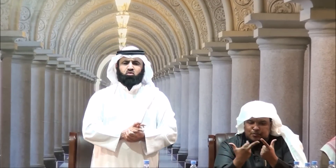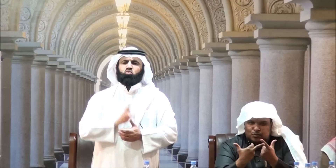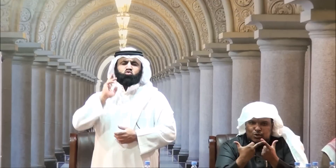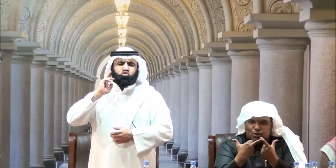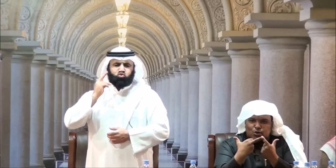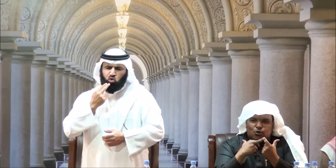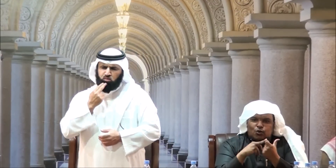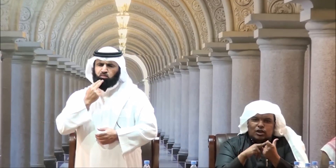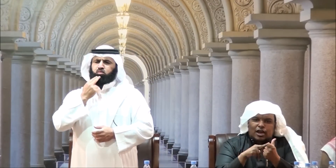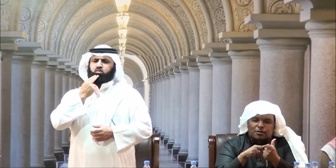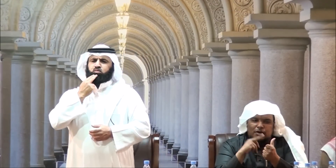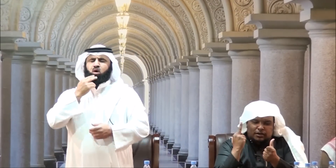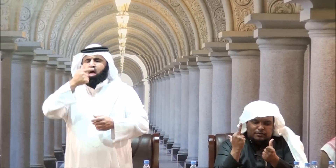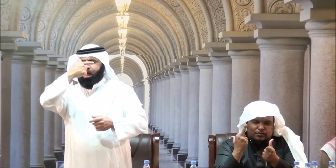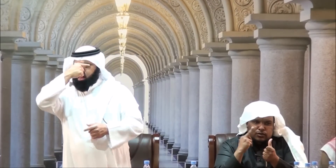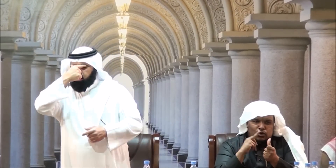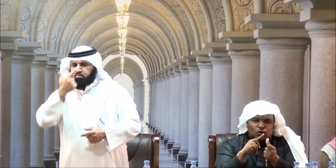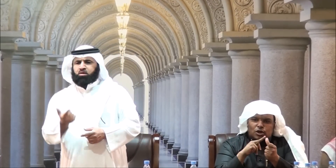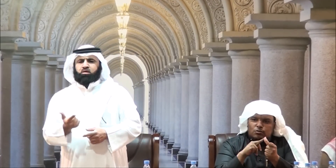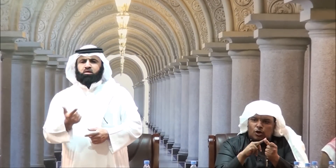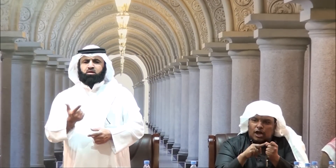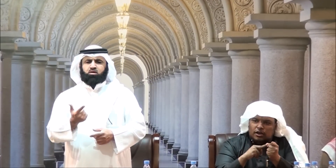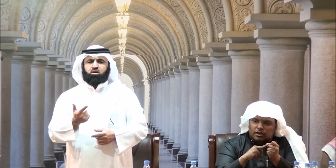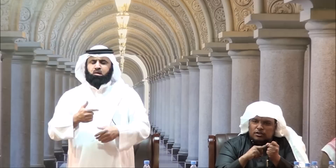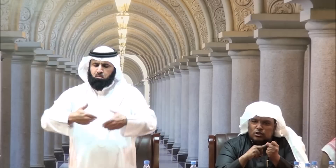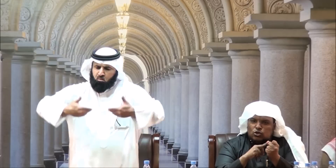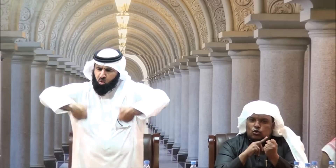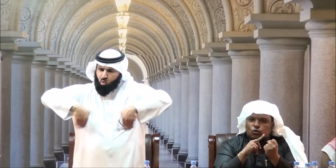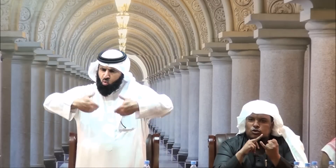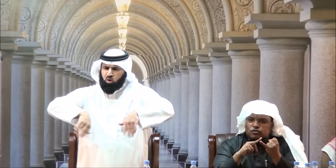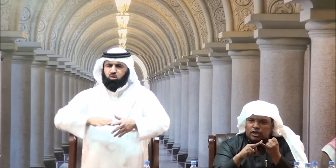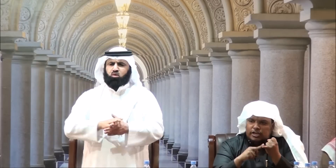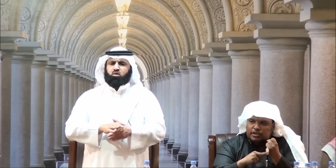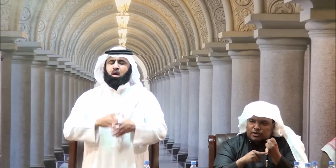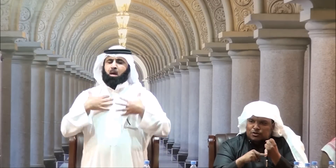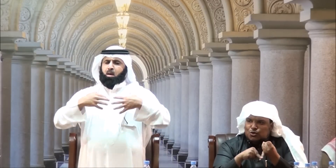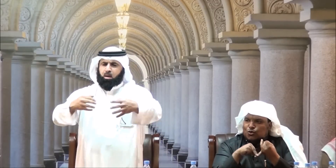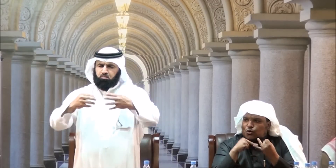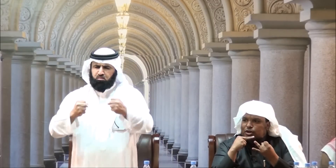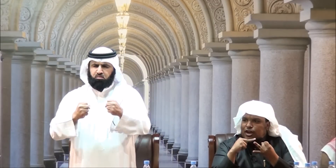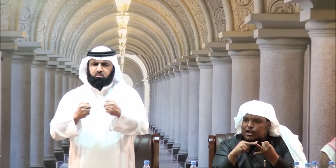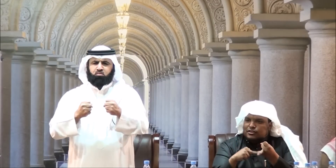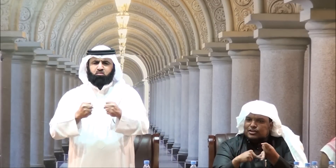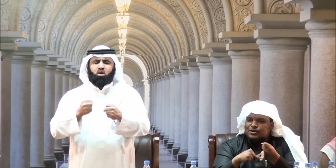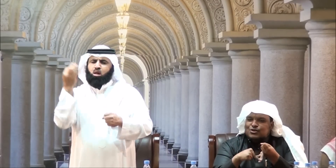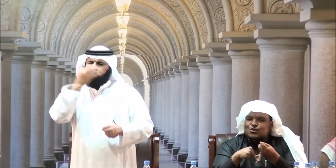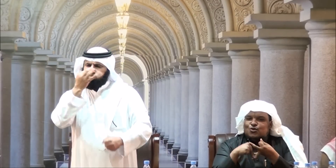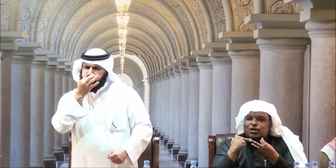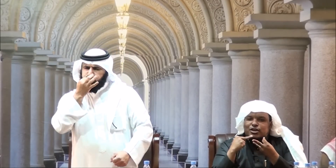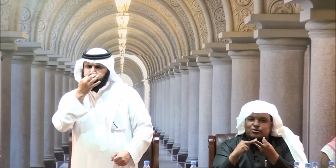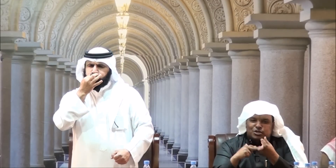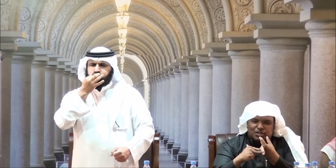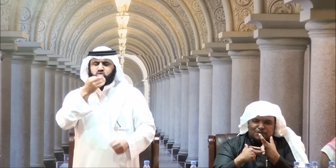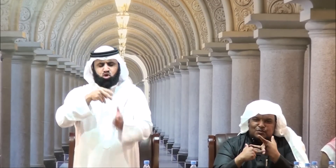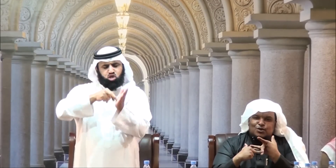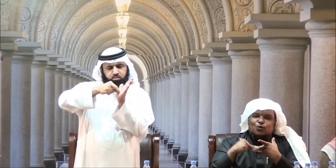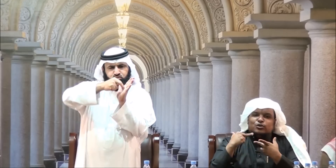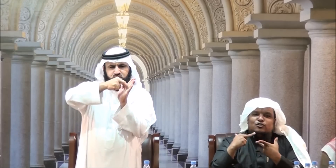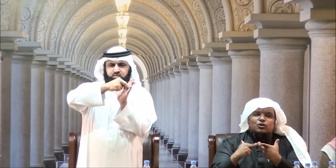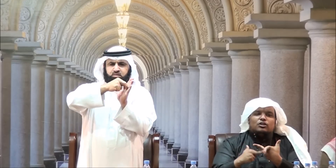والأبكم والأعمى والمعاق والصحيح والناطق واللي